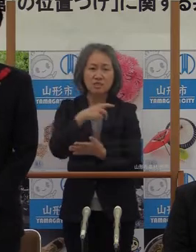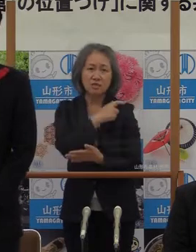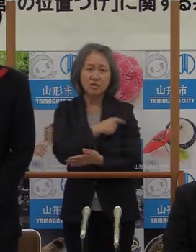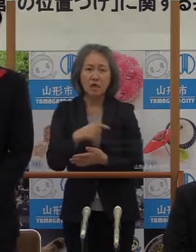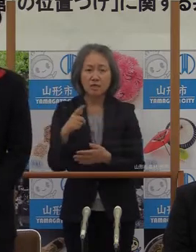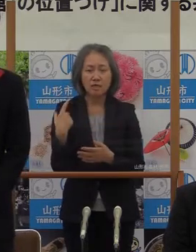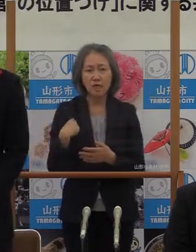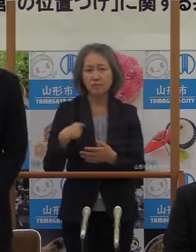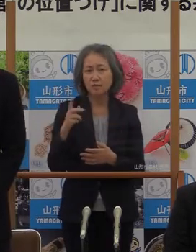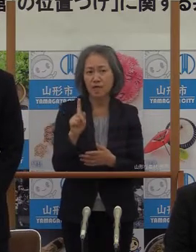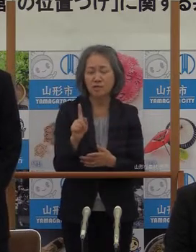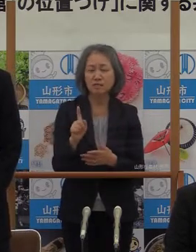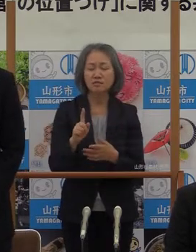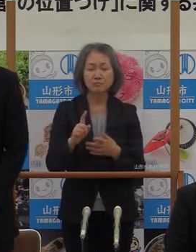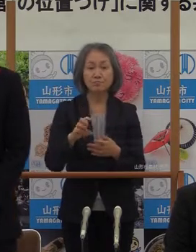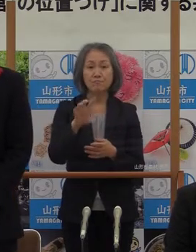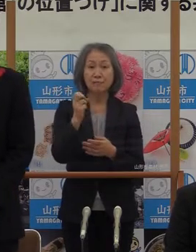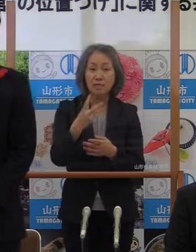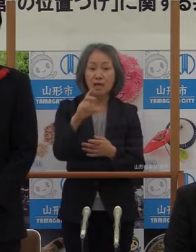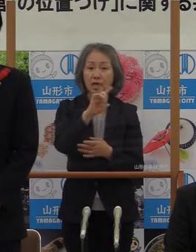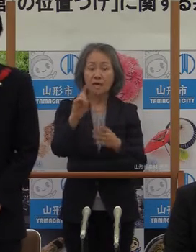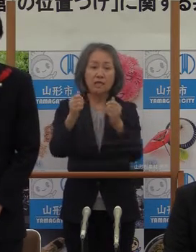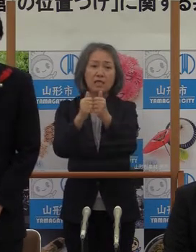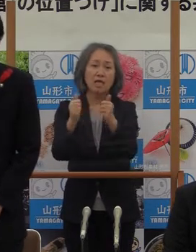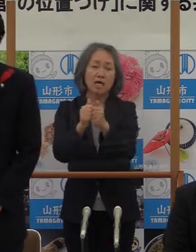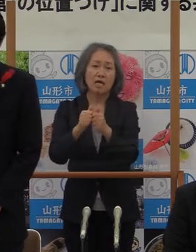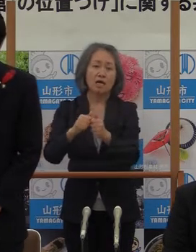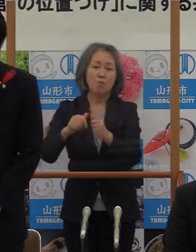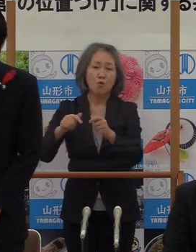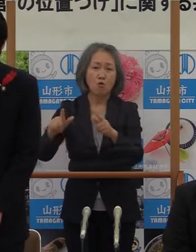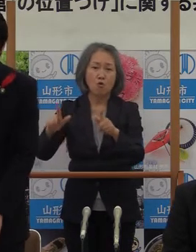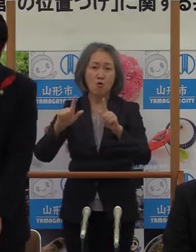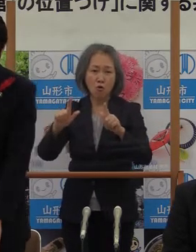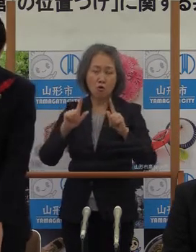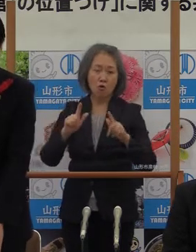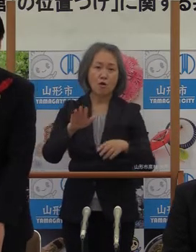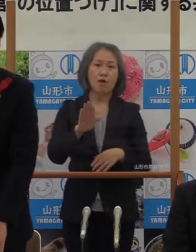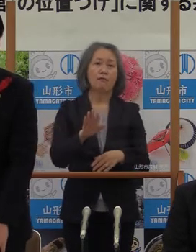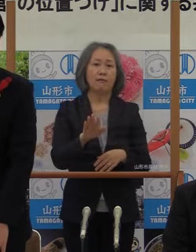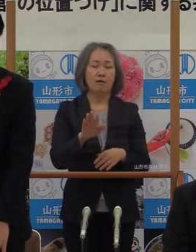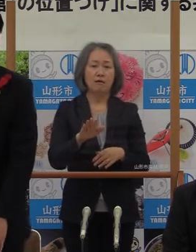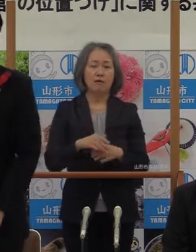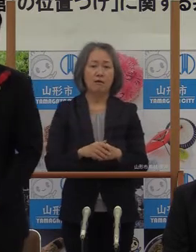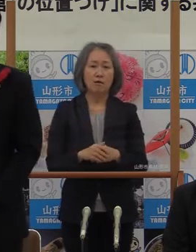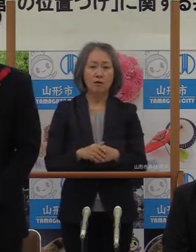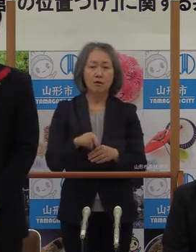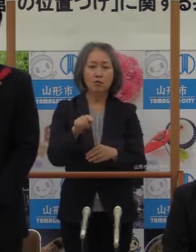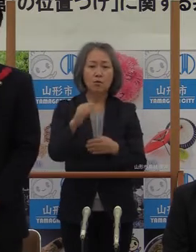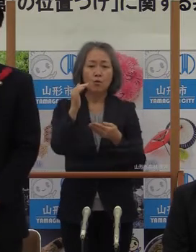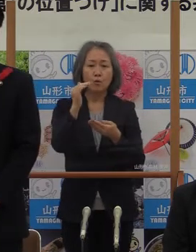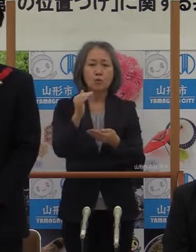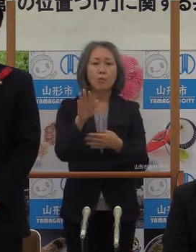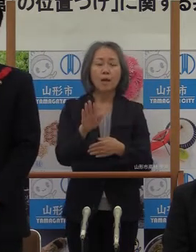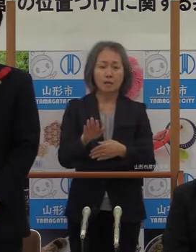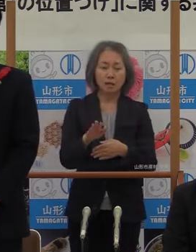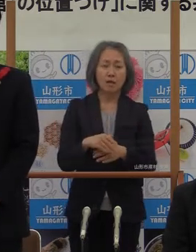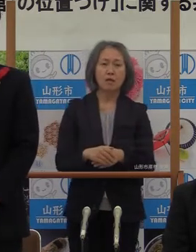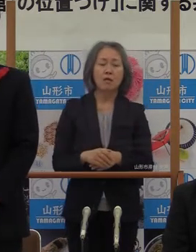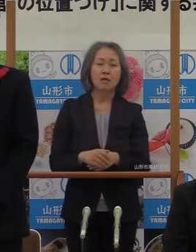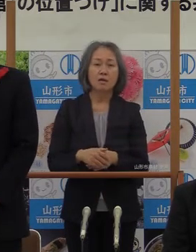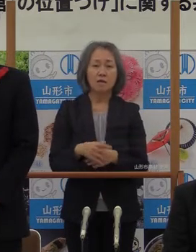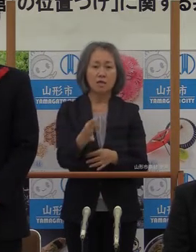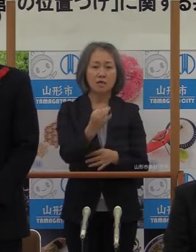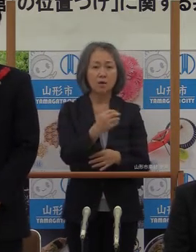あるいは議会でもそういった声もいただいてまいりました。そうしたこともあり、沢渡様からです